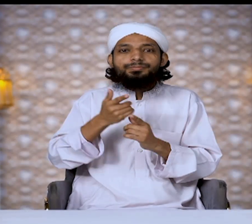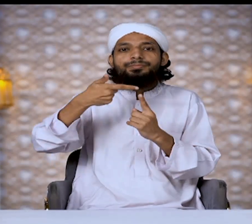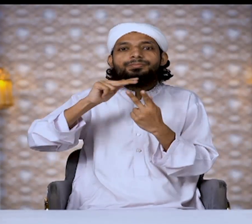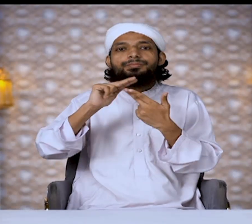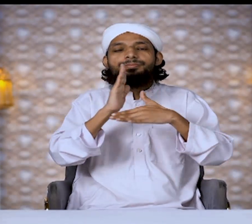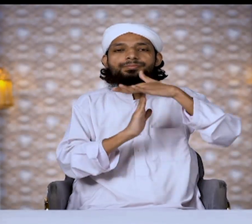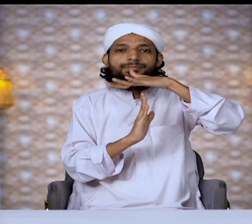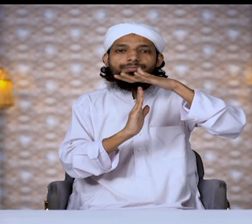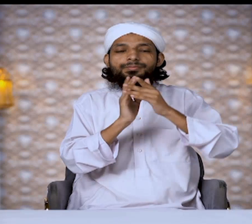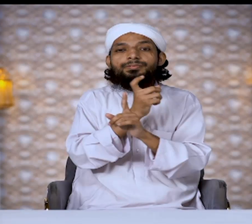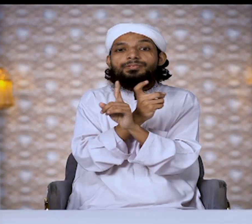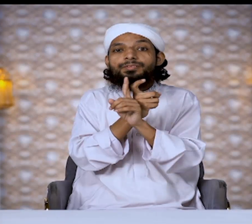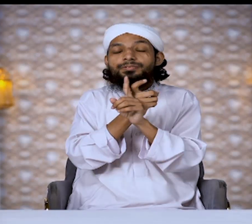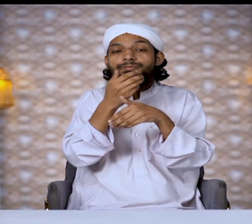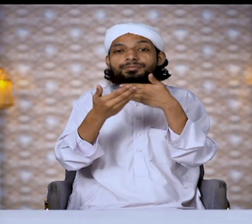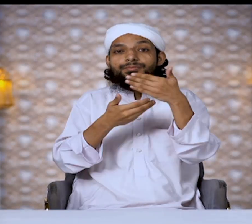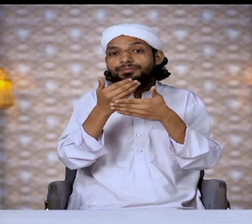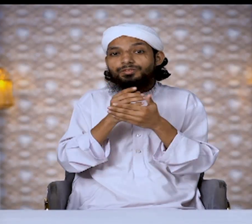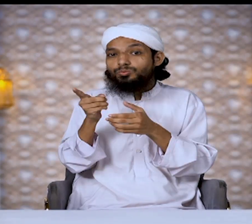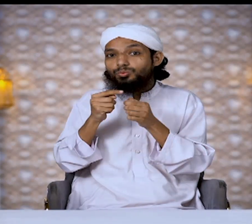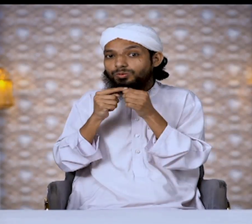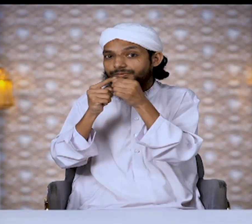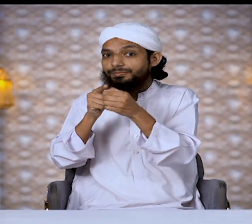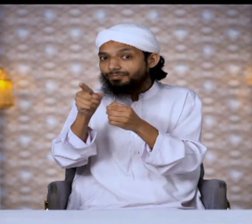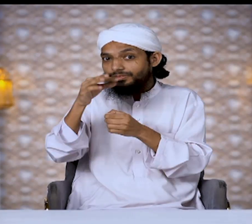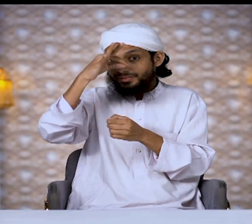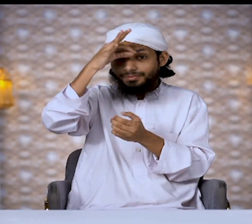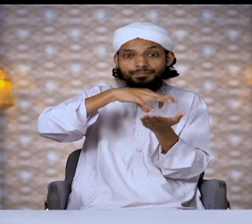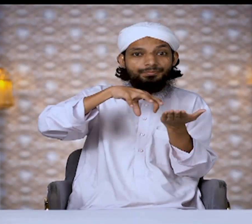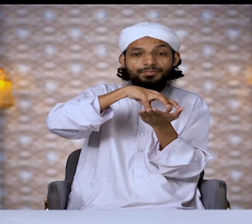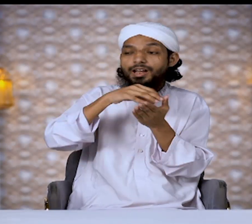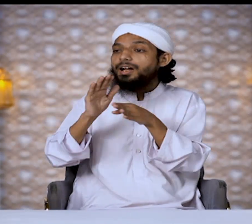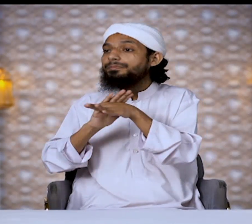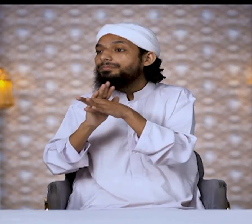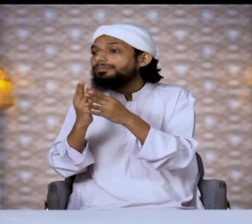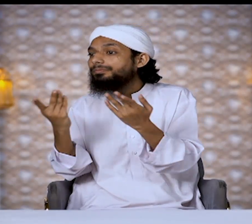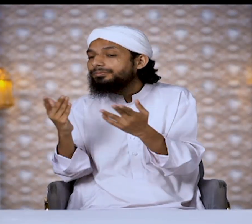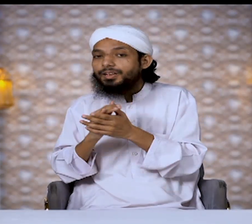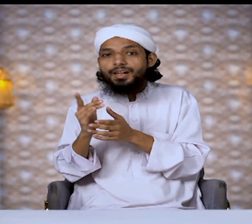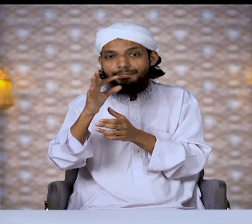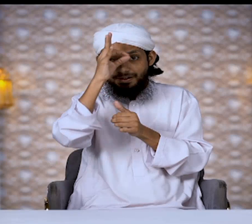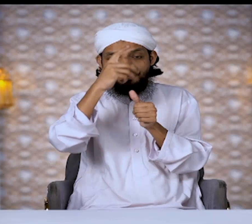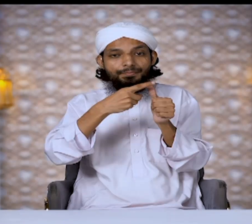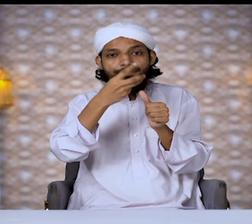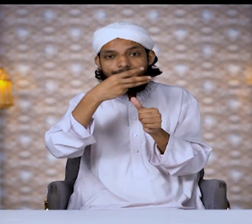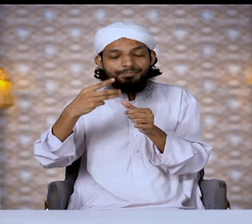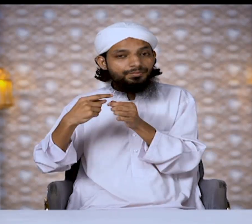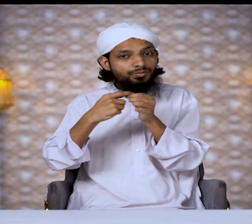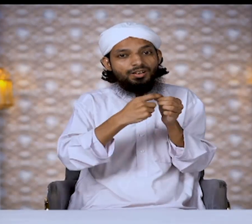عبدالحق خیر آبادی رحمۃ اللہ علیہ نے اعلیٰ حضرت رحمۃ اللہ علیہ سوال کیا کہ بریلی شریف میں آپ کی کیا مصروفیت ہے؟ اعلیٰ حضرت نے جواب دیا، تدریس یعنی